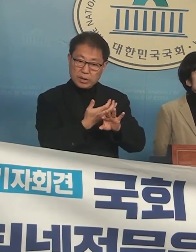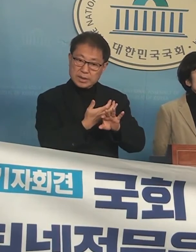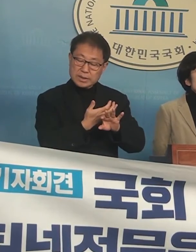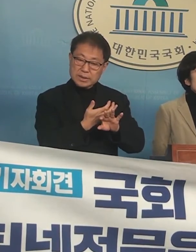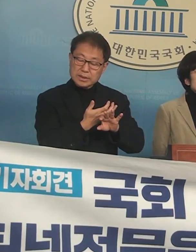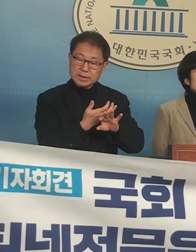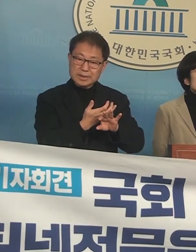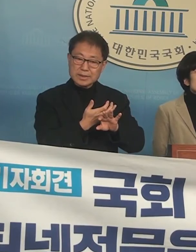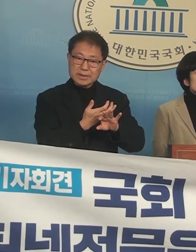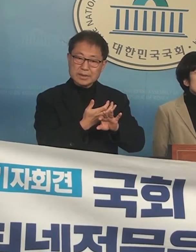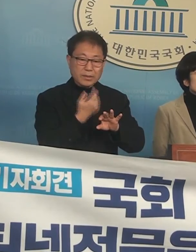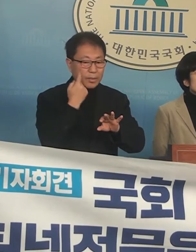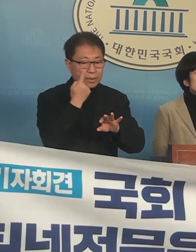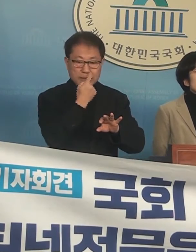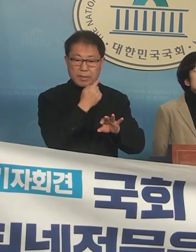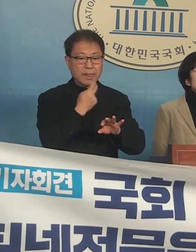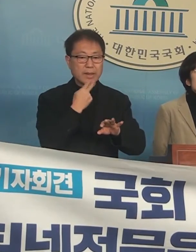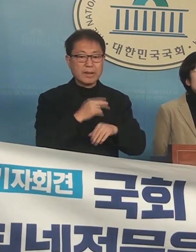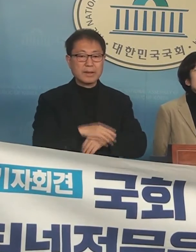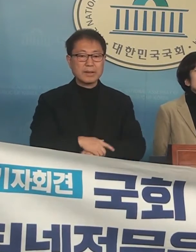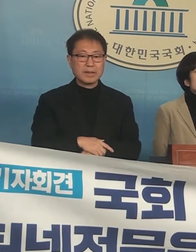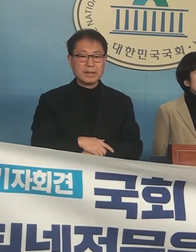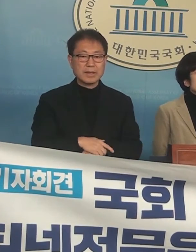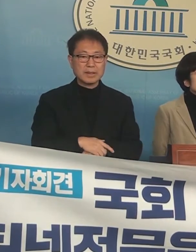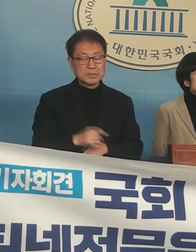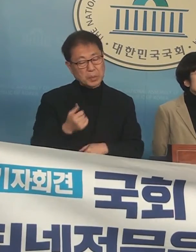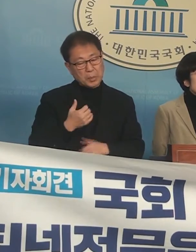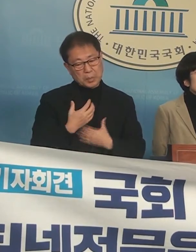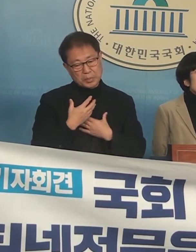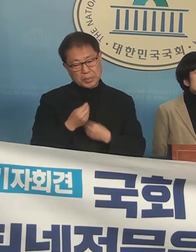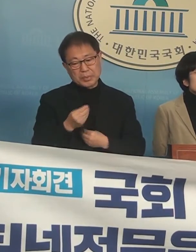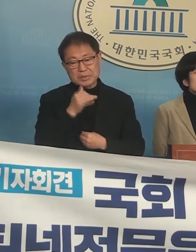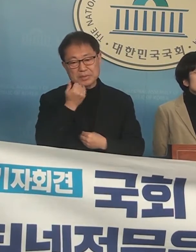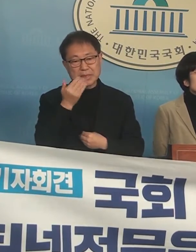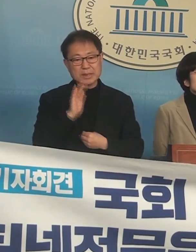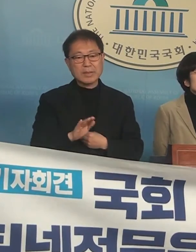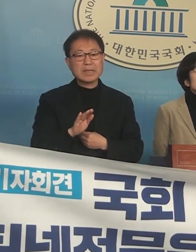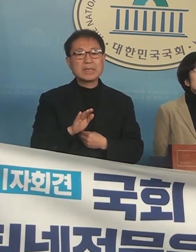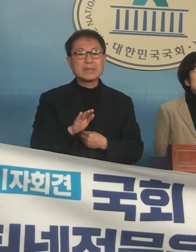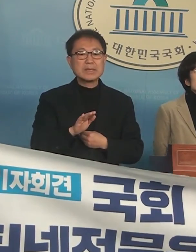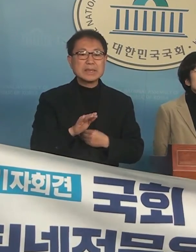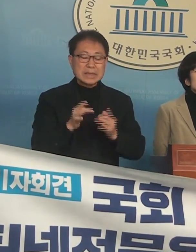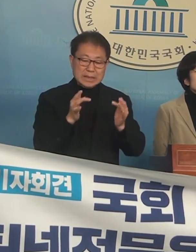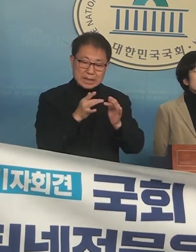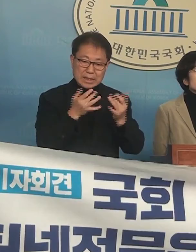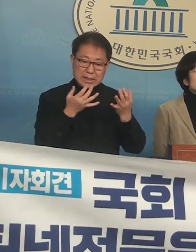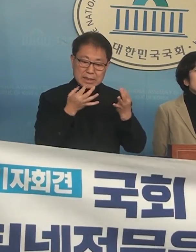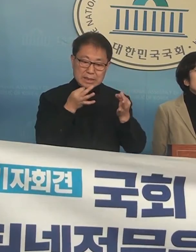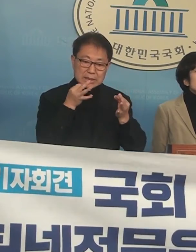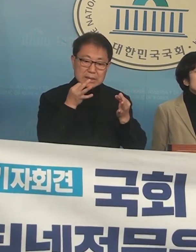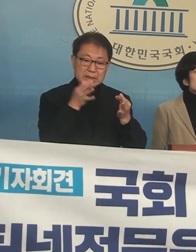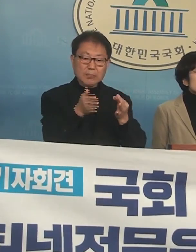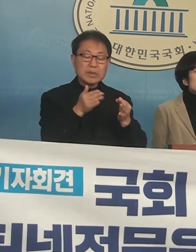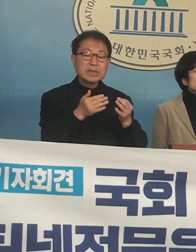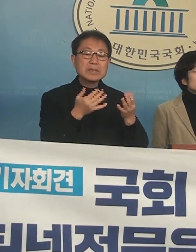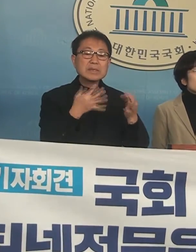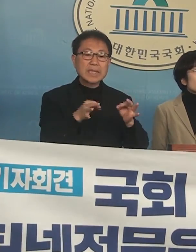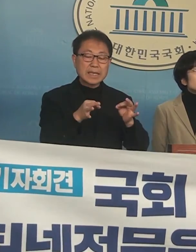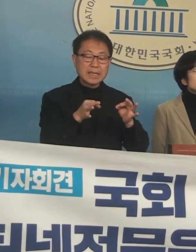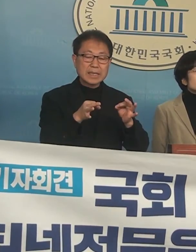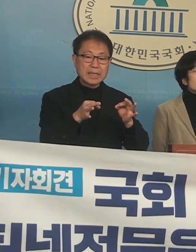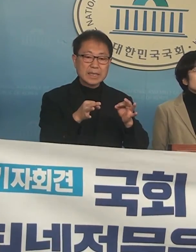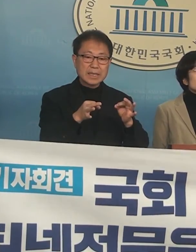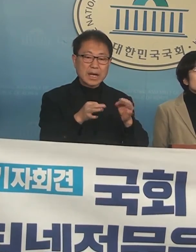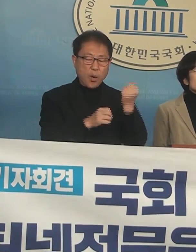수 있는지 아직 확인된 바 없습니다. 일부의 편리함 있습니다. 하지만 그것이 인터넷 전문은행에 대해서 우리 사회의